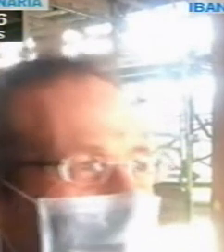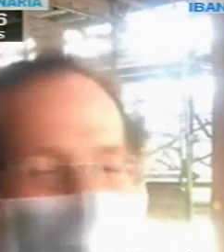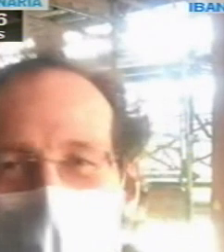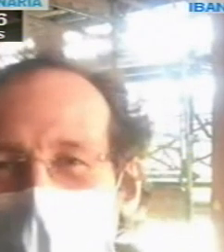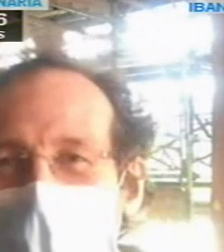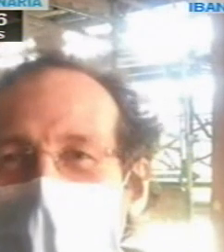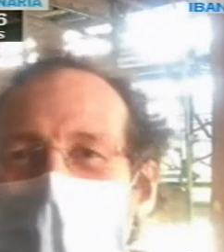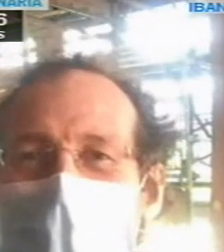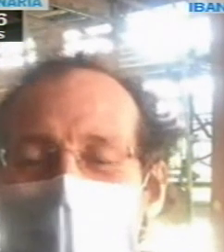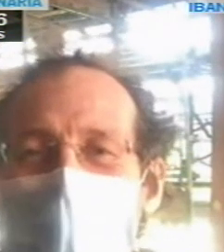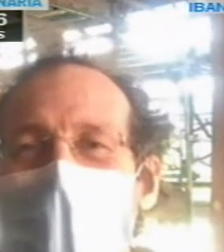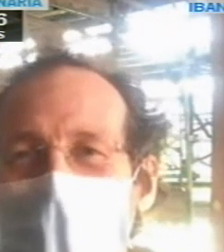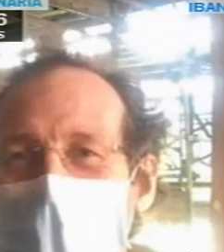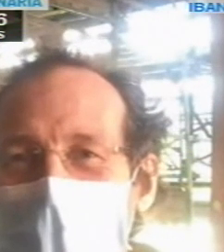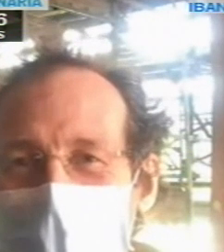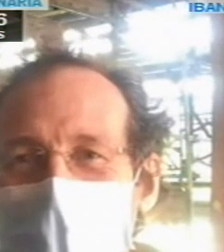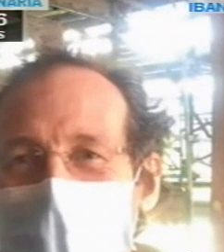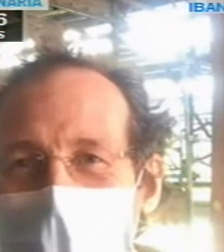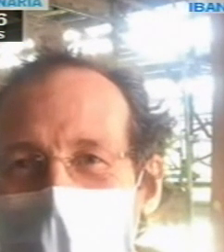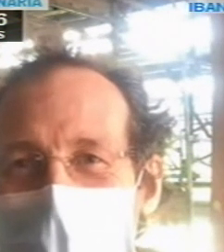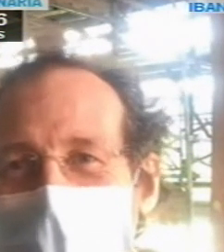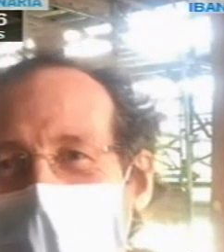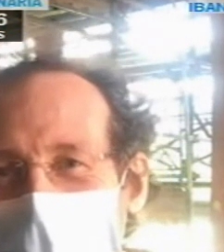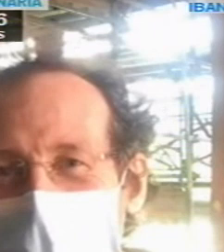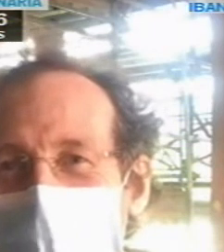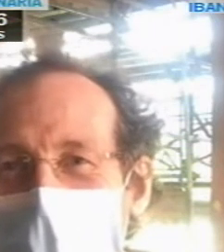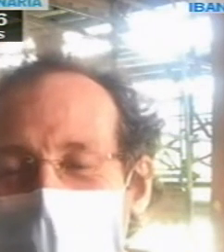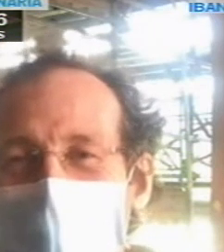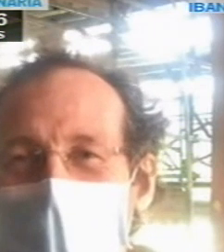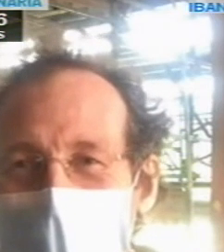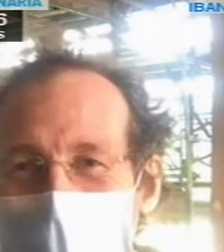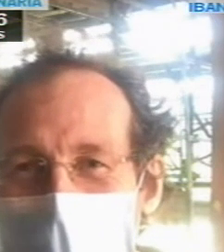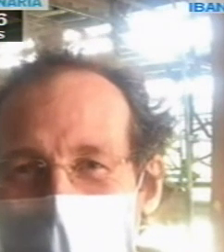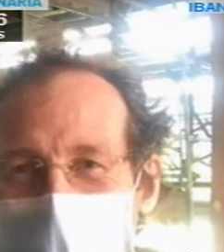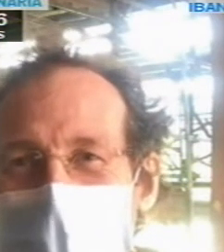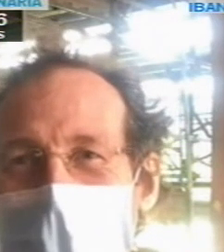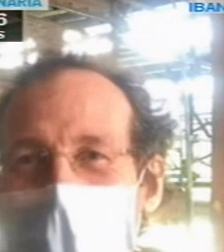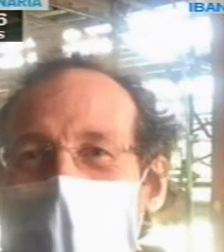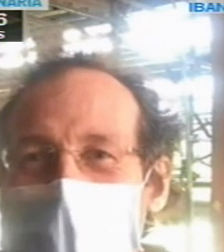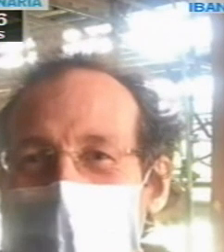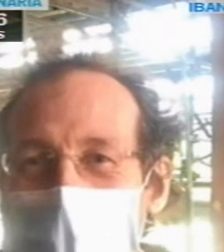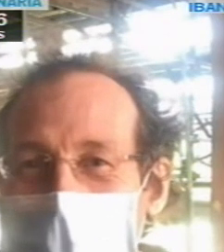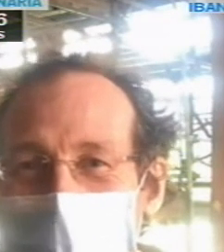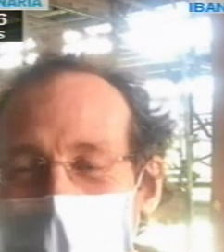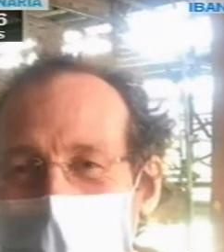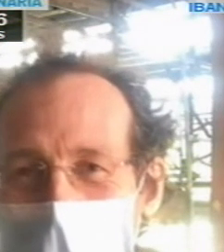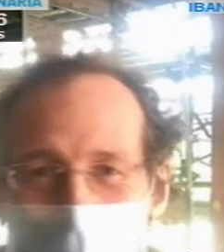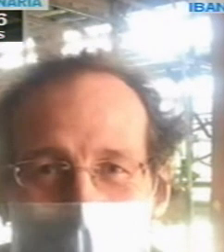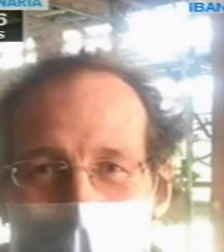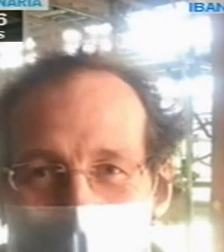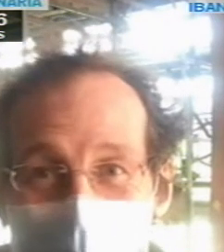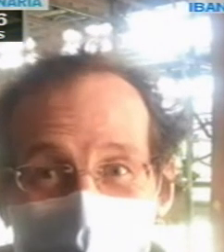al mercato, in parte ai negozi, fuori dai negozi parecchia gente che allora sembra assomigliare a un assembramento, in